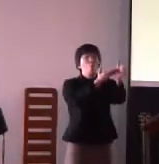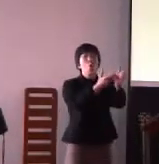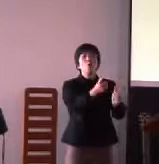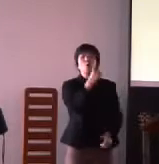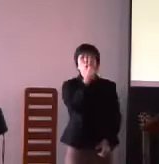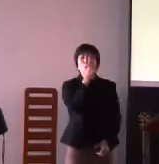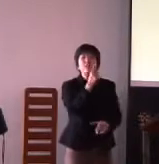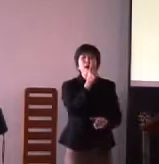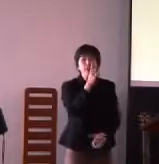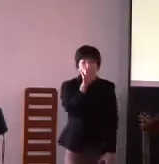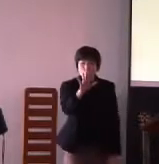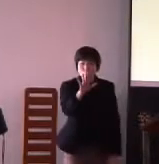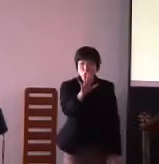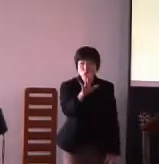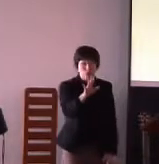も徳島です。